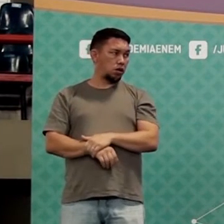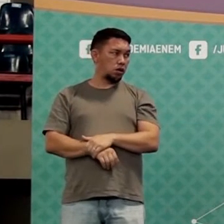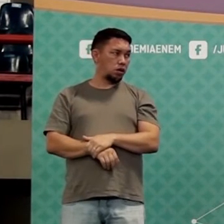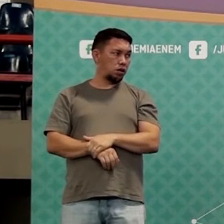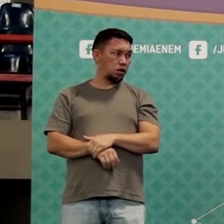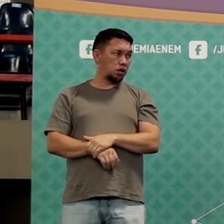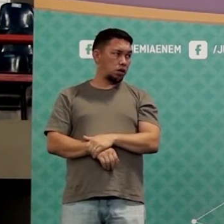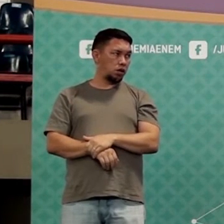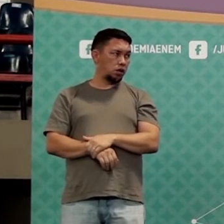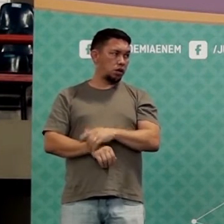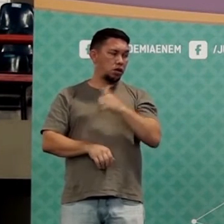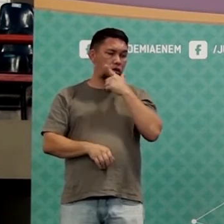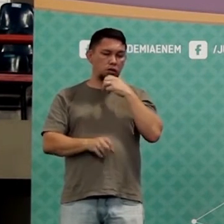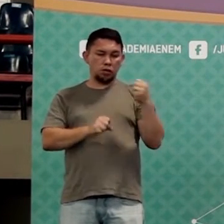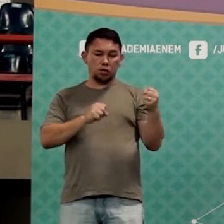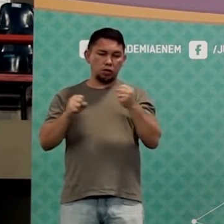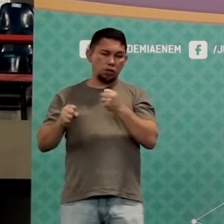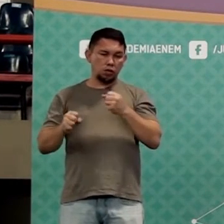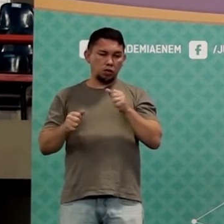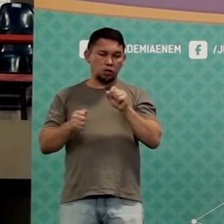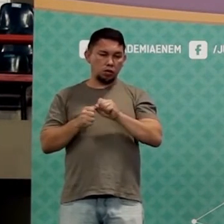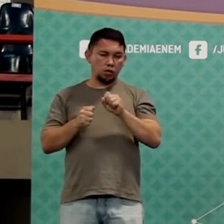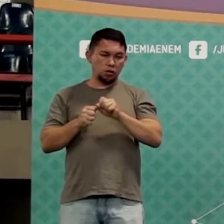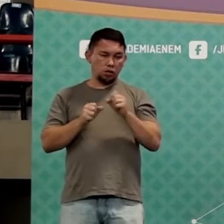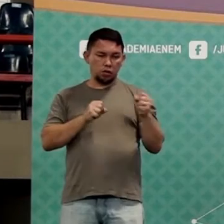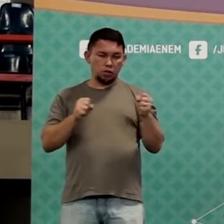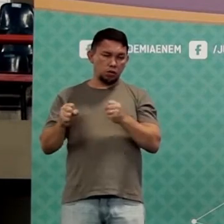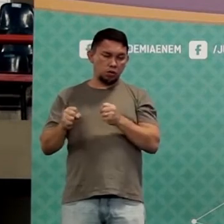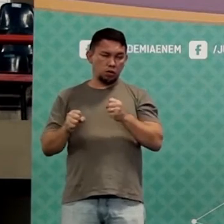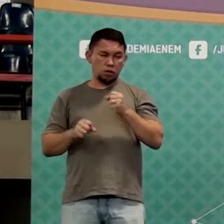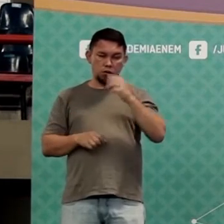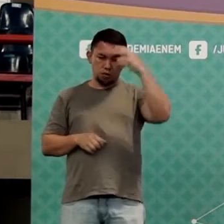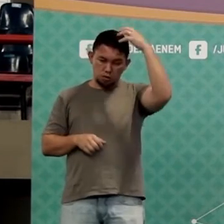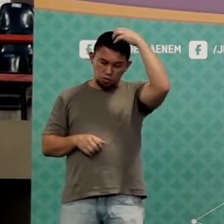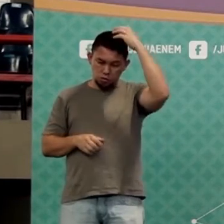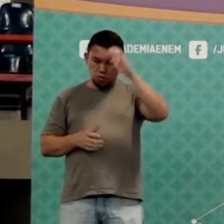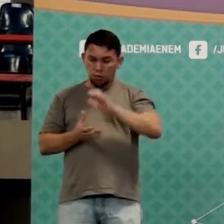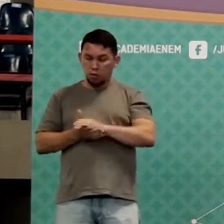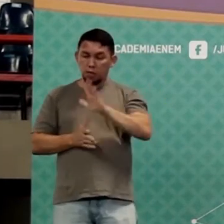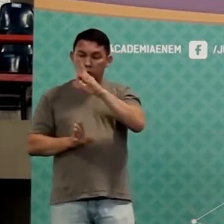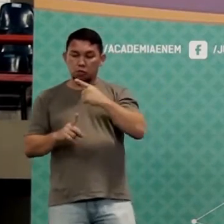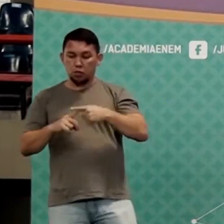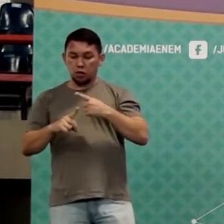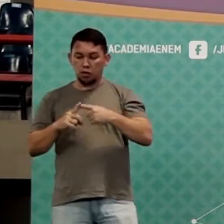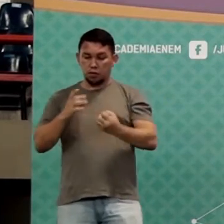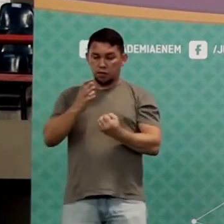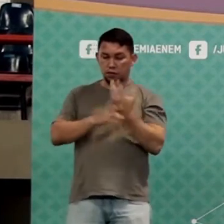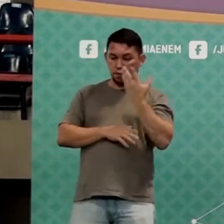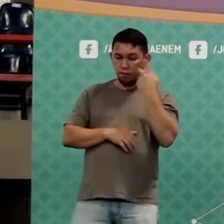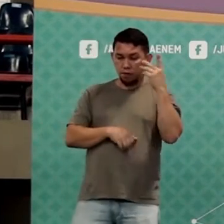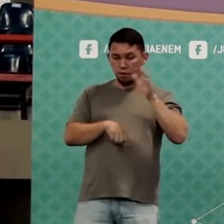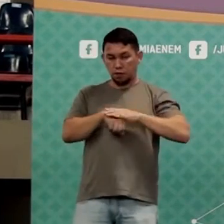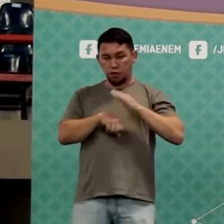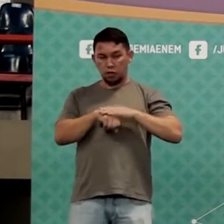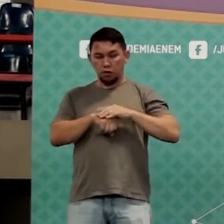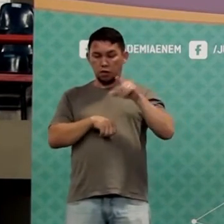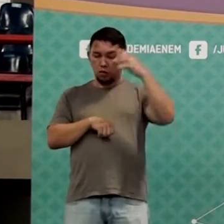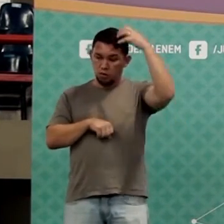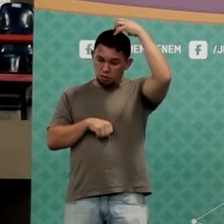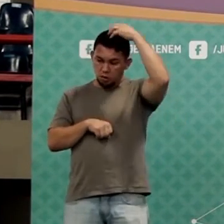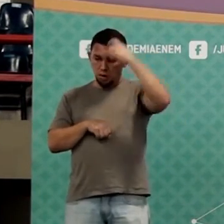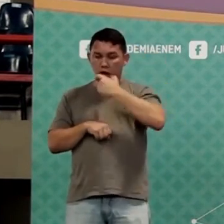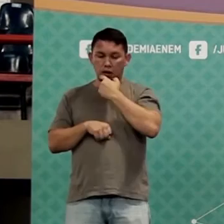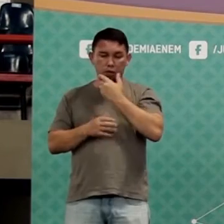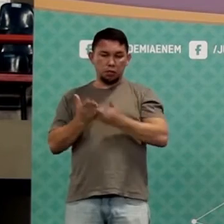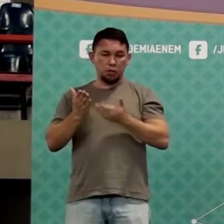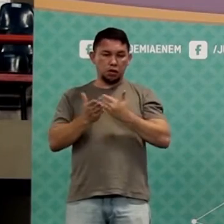O que é tão poderoso para emitir essa carta que limita o poder do rei? É porque quando ela foi criada, o rei da Inglaterra tinha a incrível proeza de